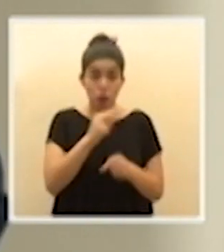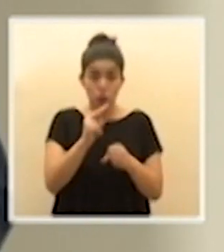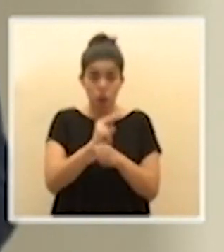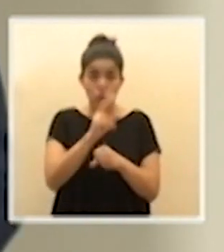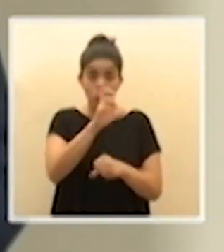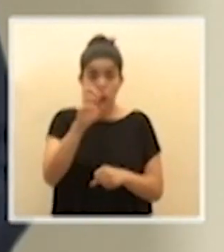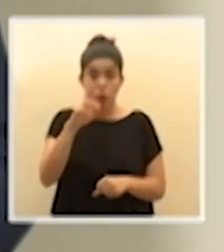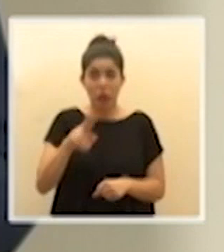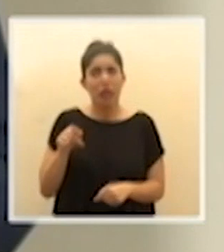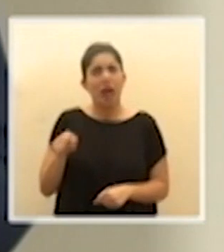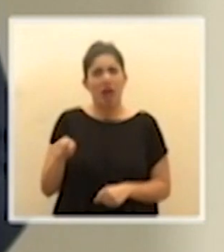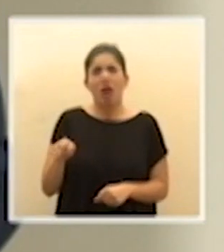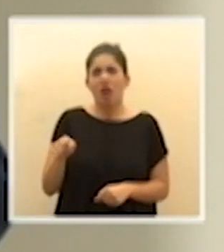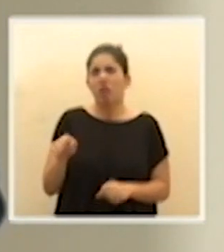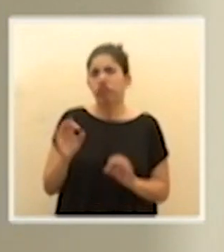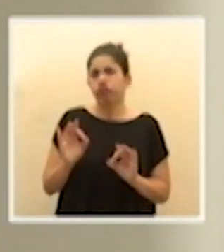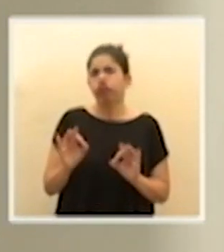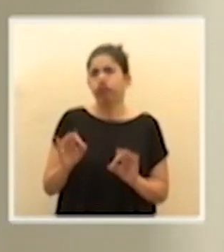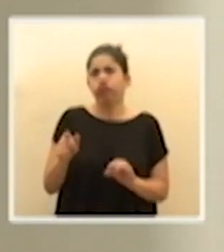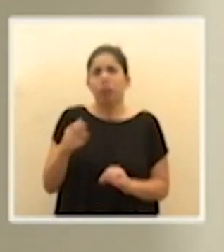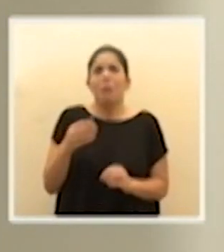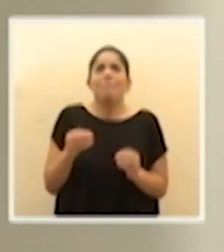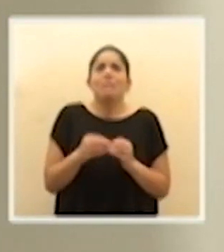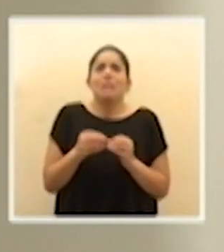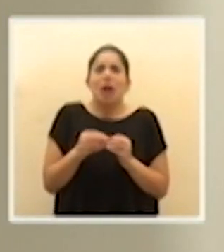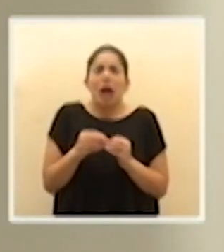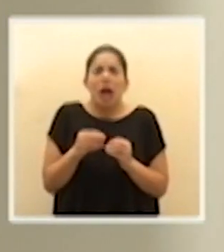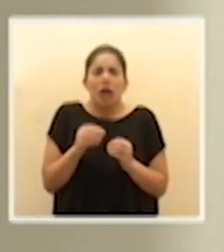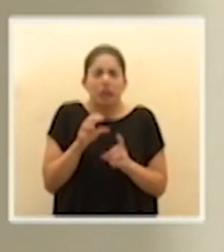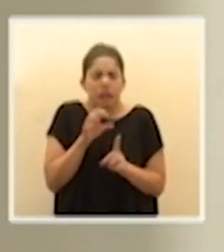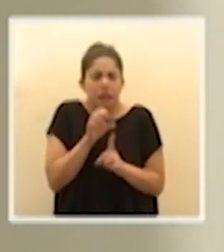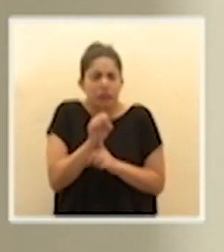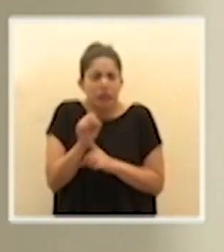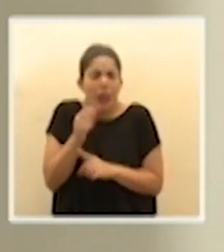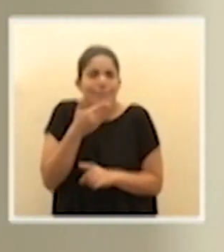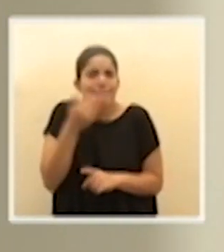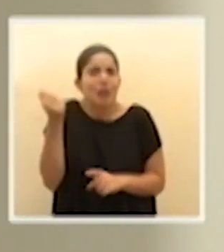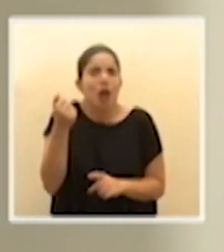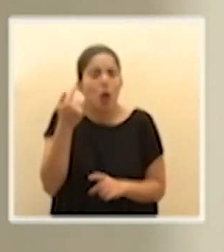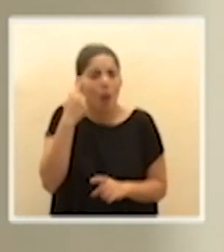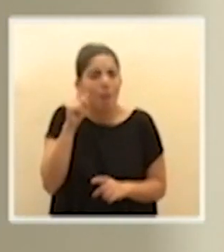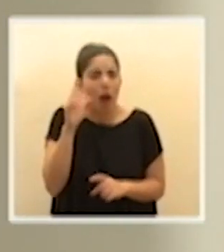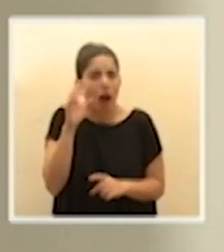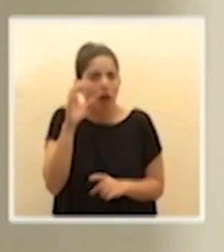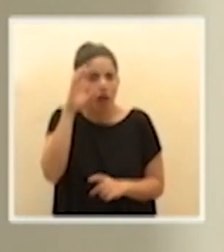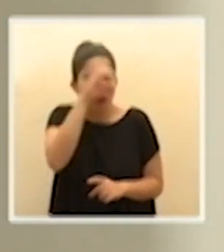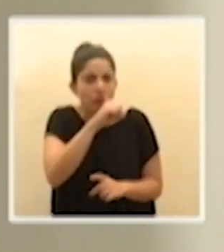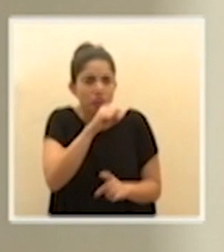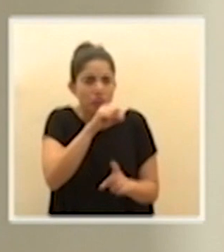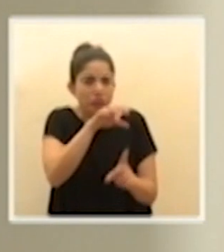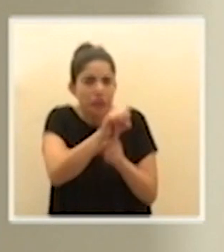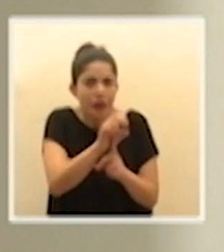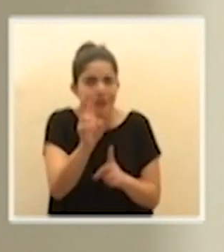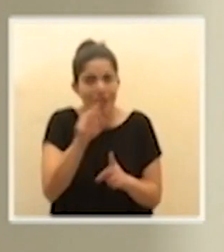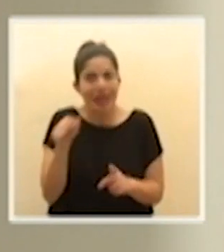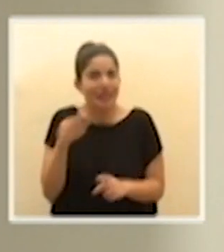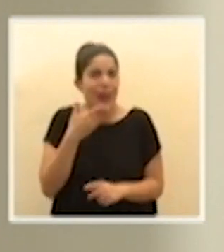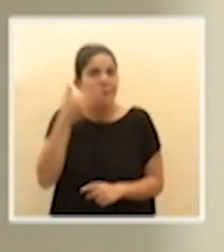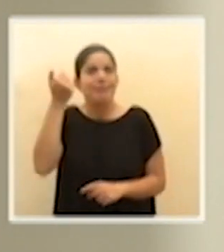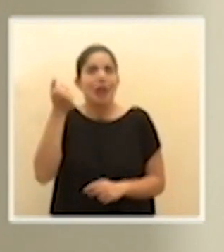Costa Rica, son las más sensibles y las mejores que hay para detectar el